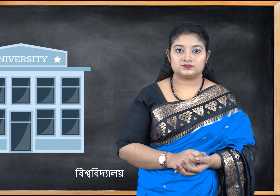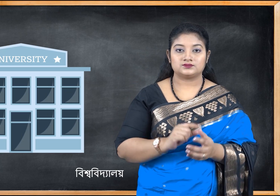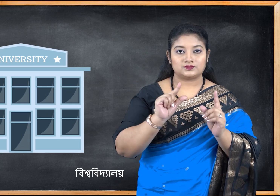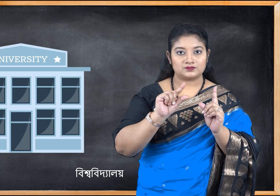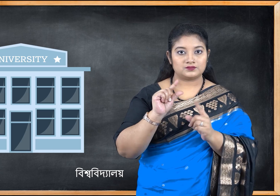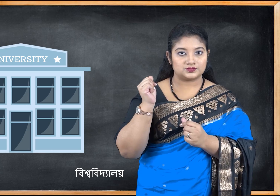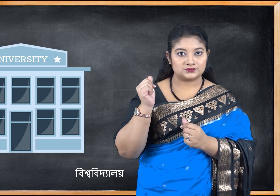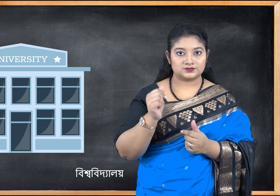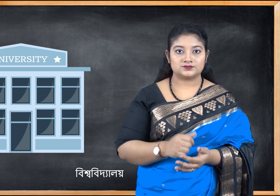বিশ্ববিদ্যালয়,